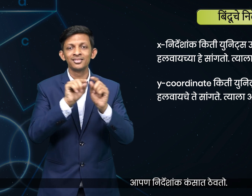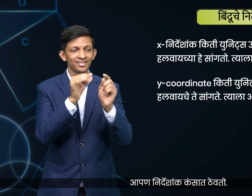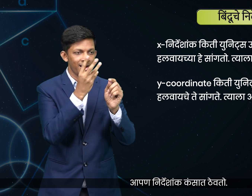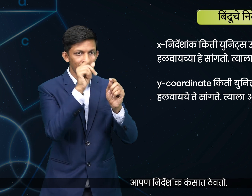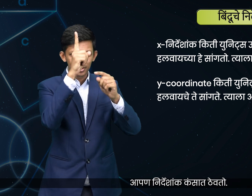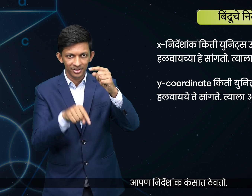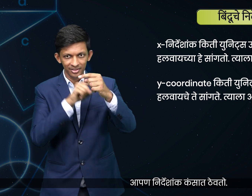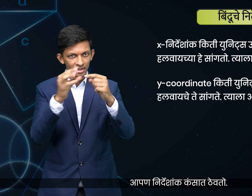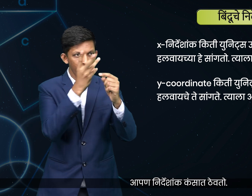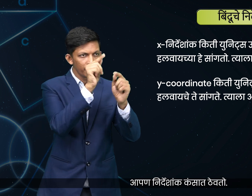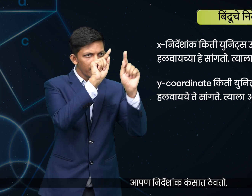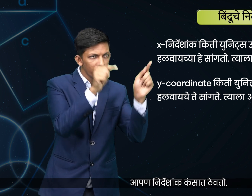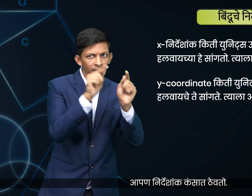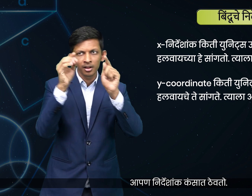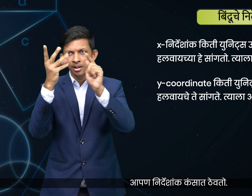आपण निर्देशांक कंसात ठेवतो.